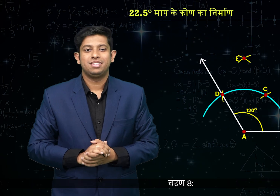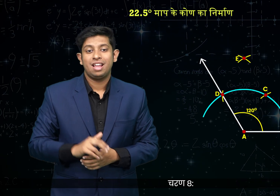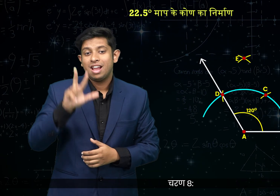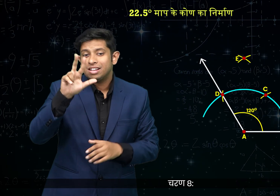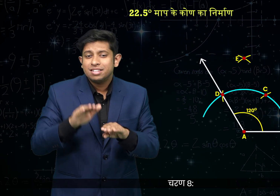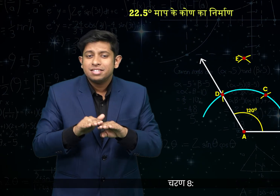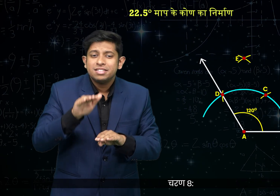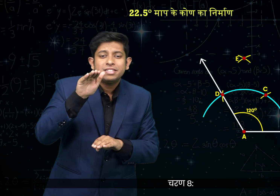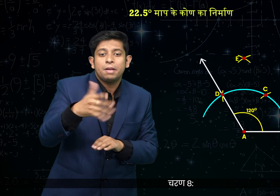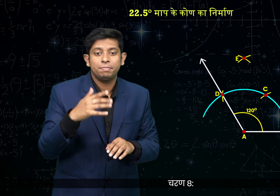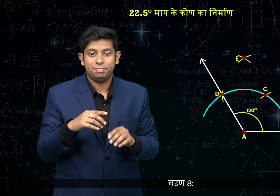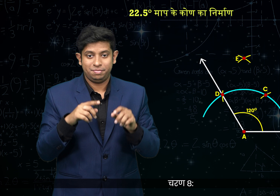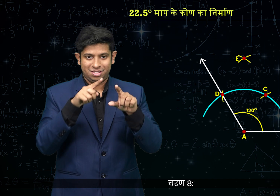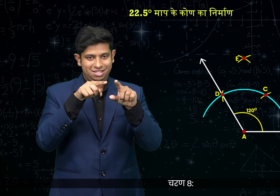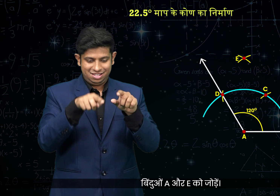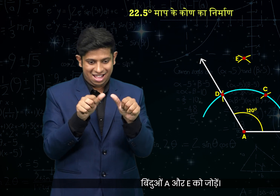चरण 8,